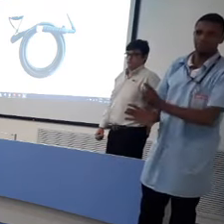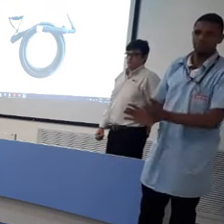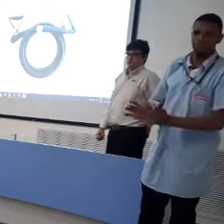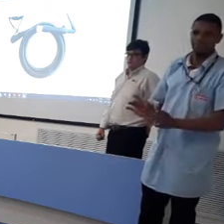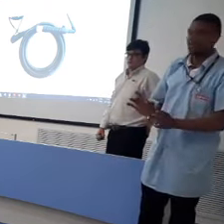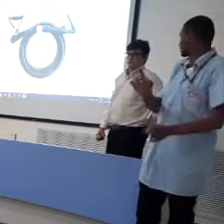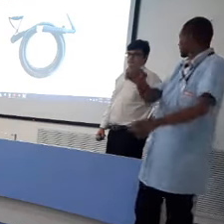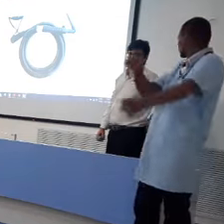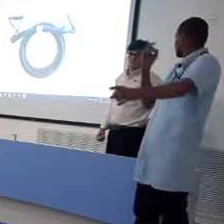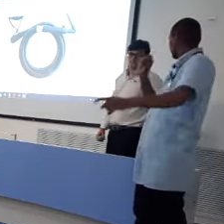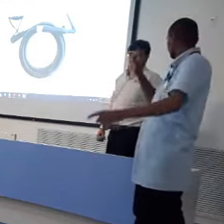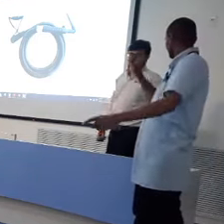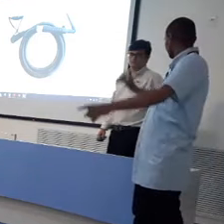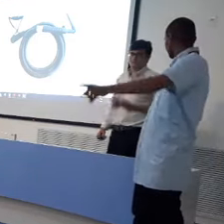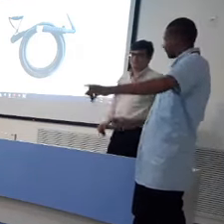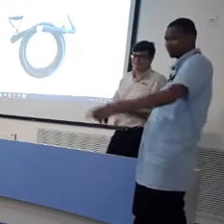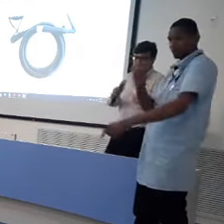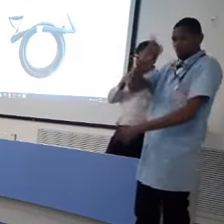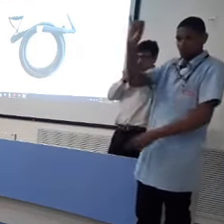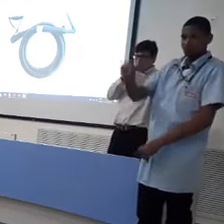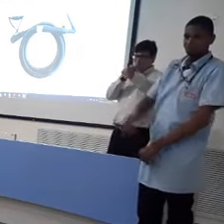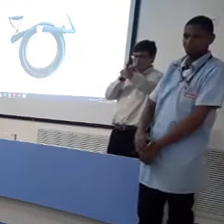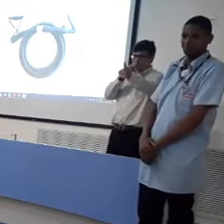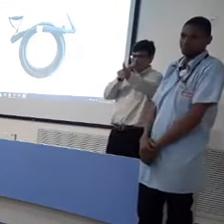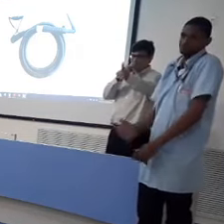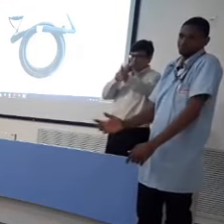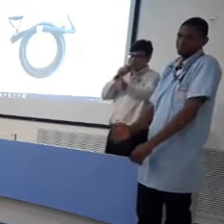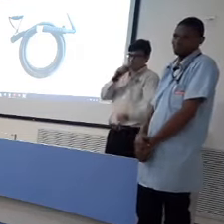Tá não. Tá dizendo um oi pra você.